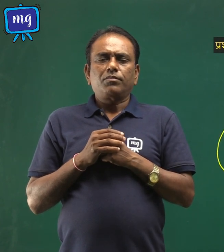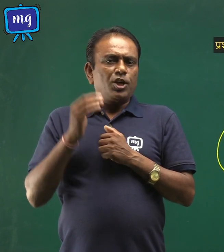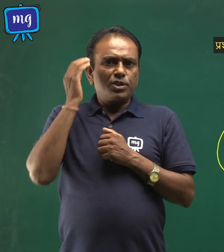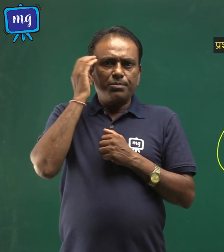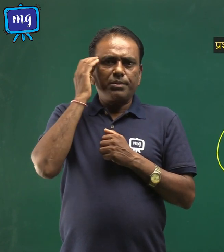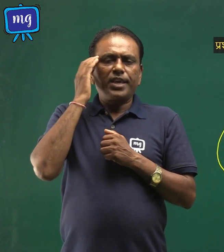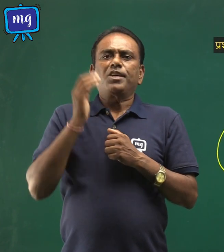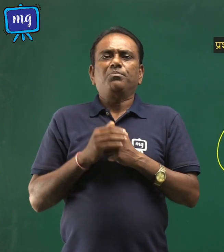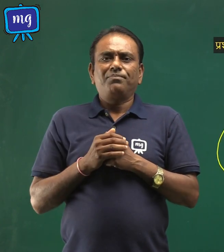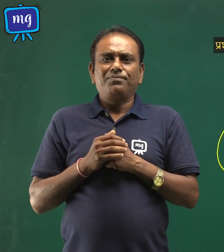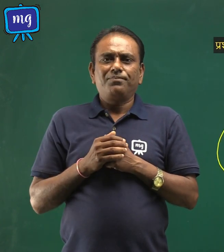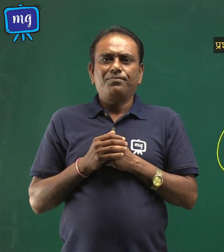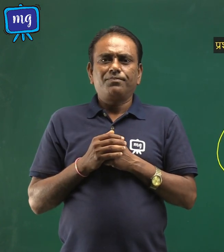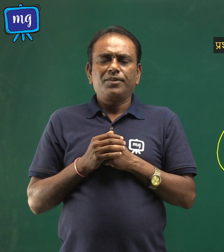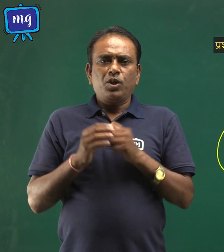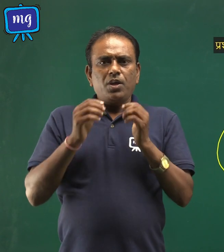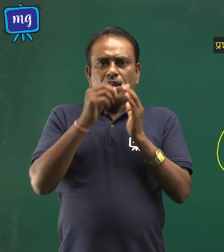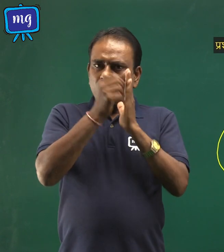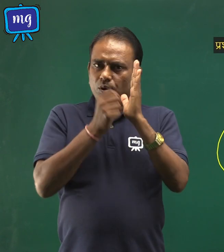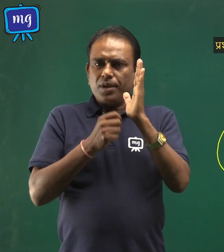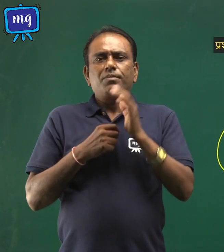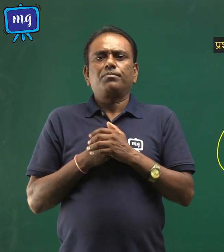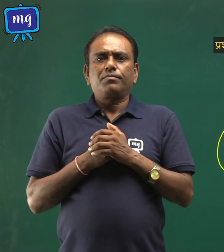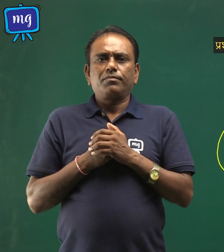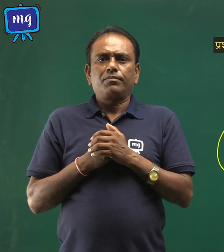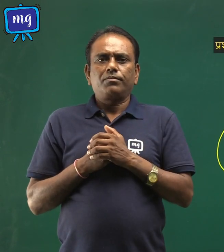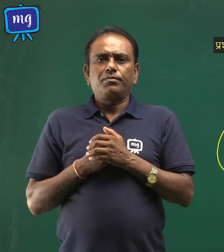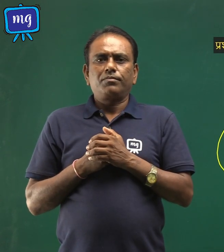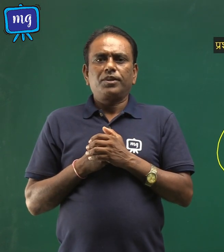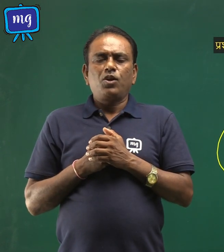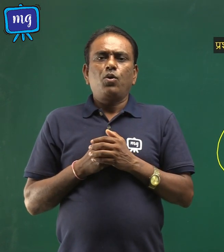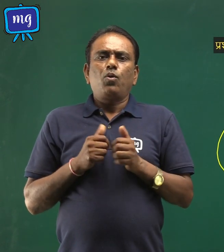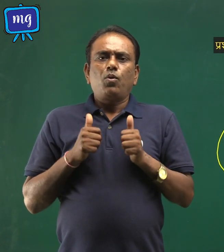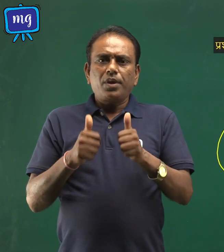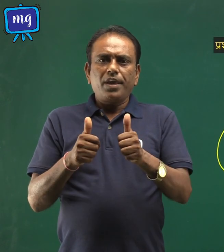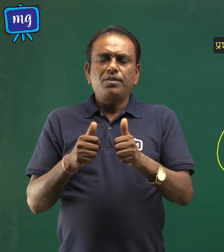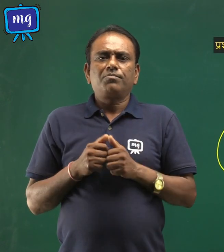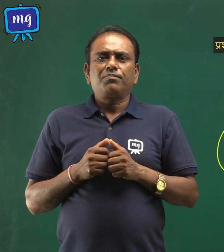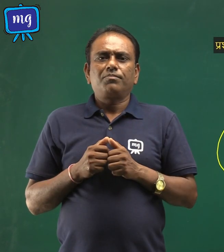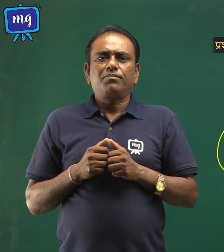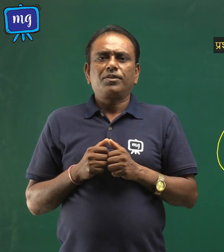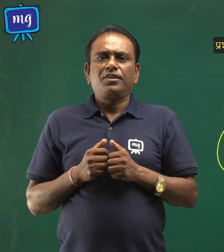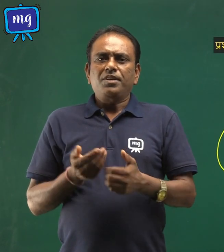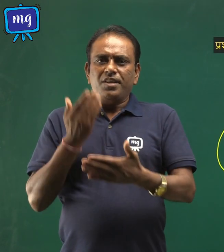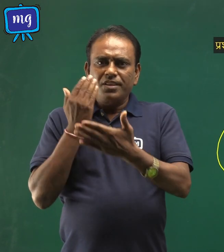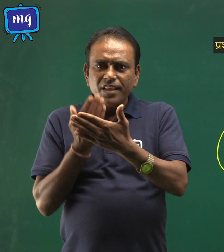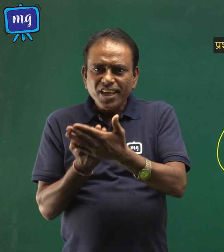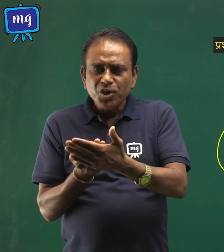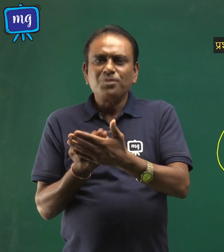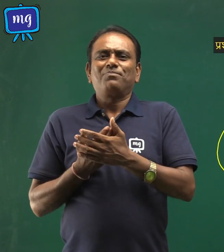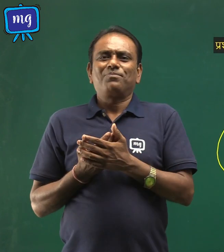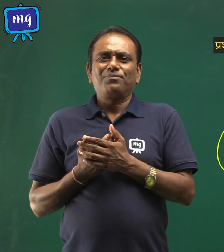समझ आ गया? कर लोगे? ओके, थैंक यू।